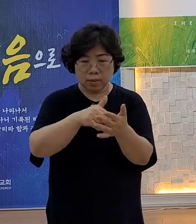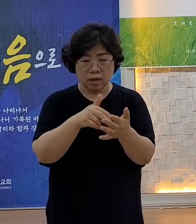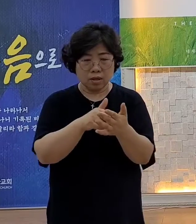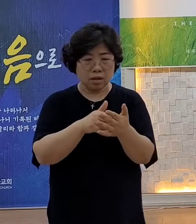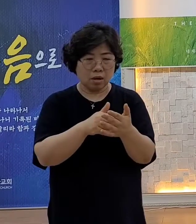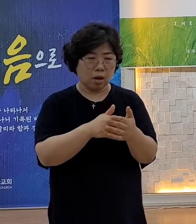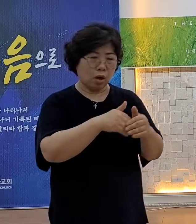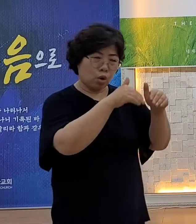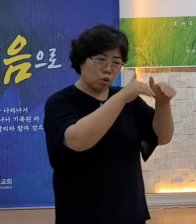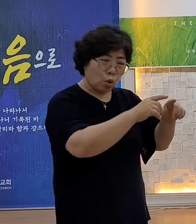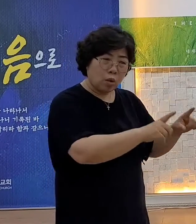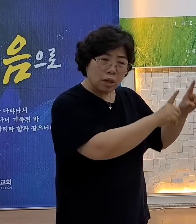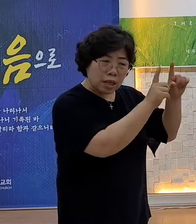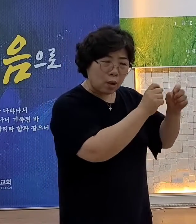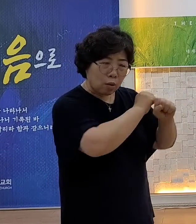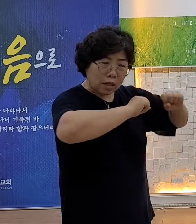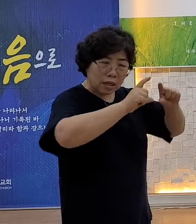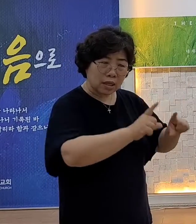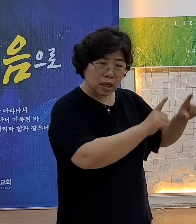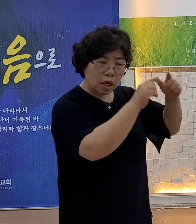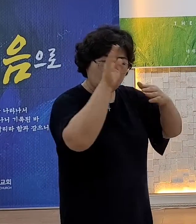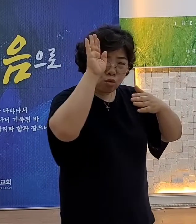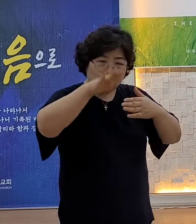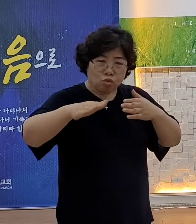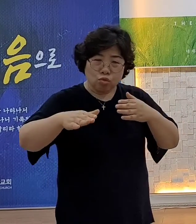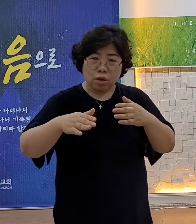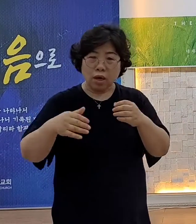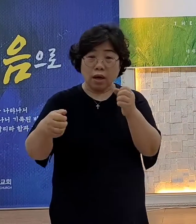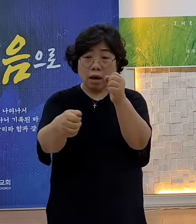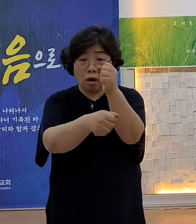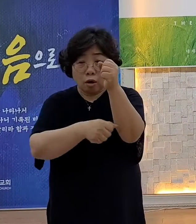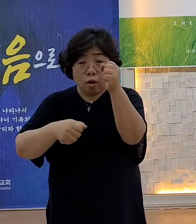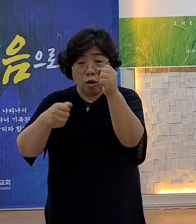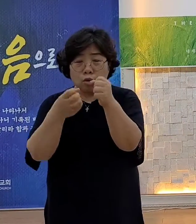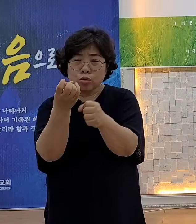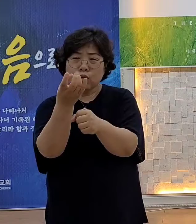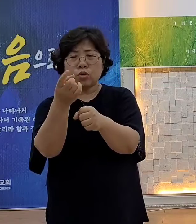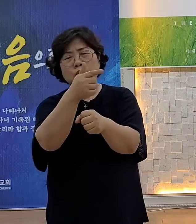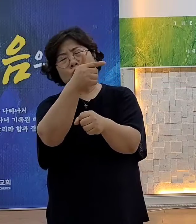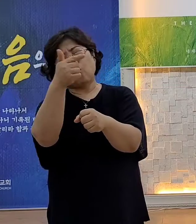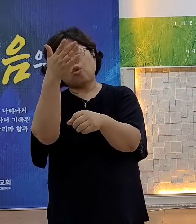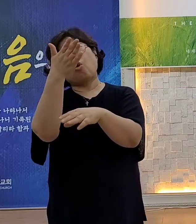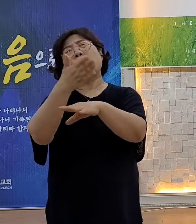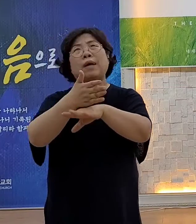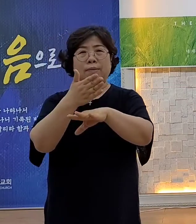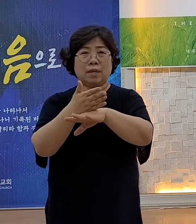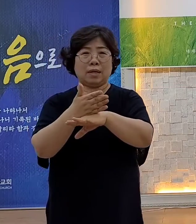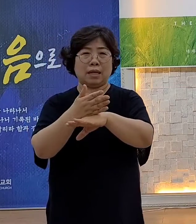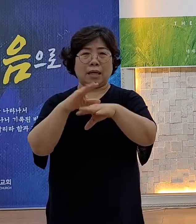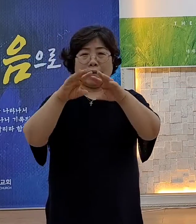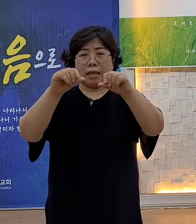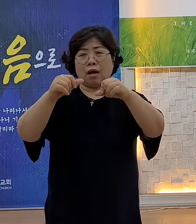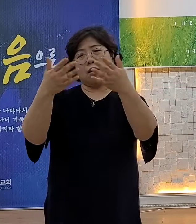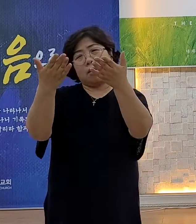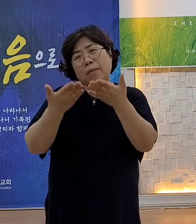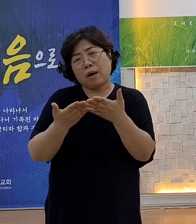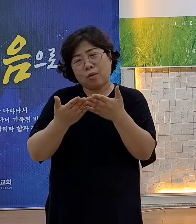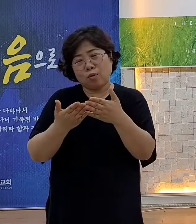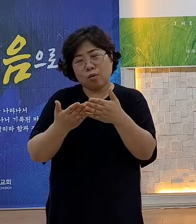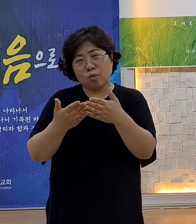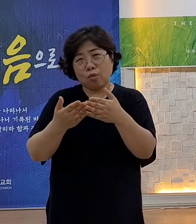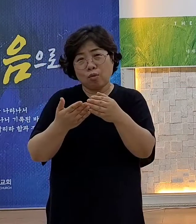친히 이끌어내 주시고 또한 이 약속의 땅까지 이렇게 오게 하시고 그 땅에서 농사를 지어서 지금